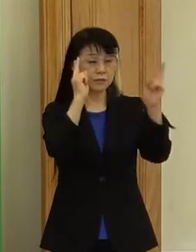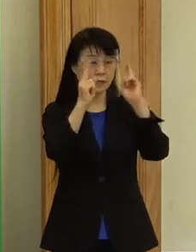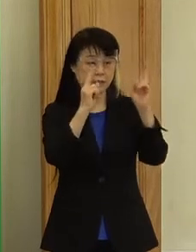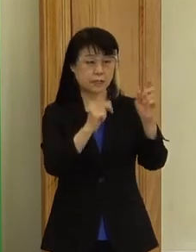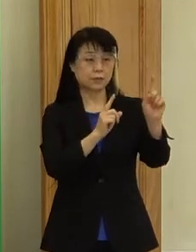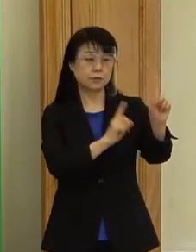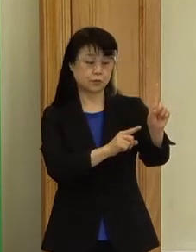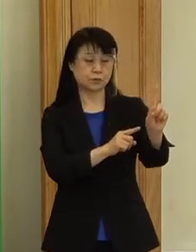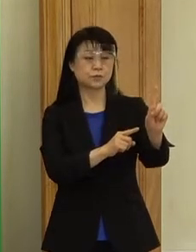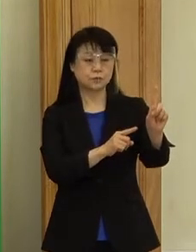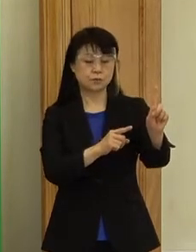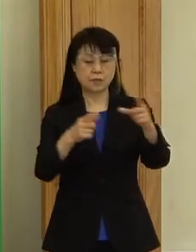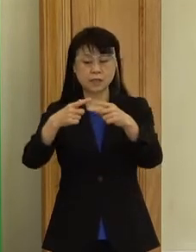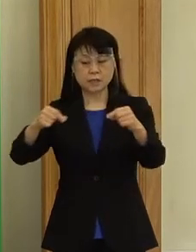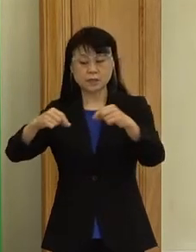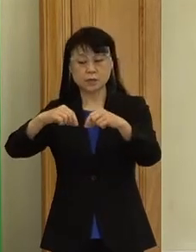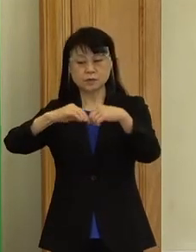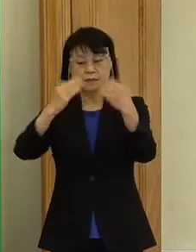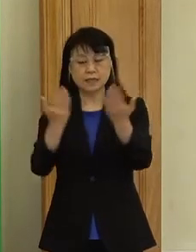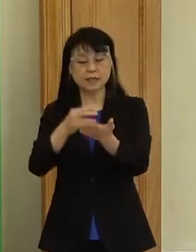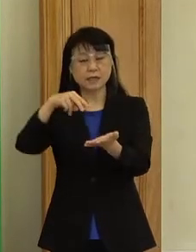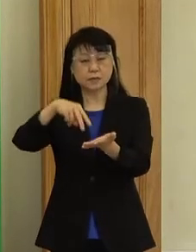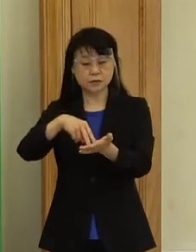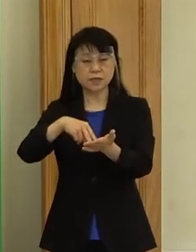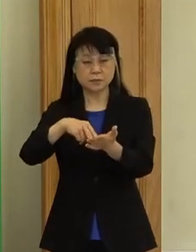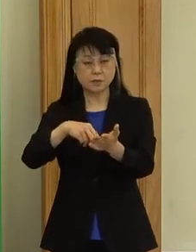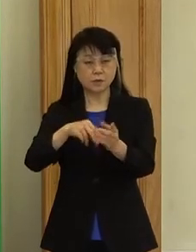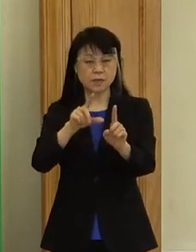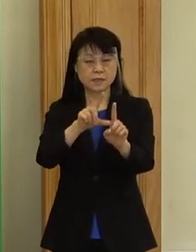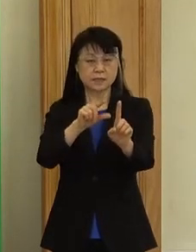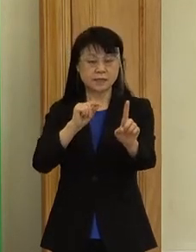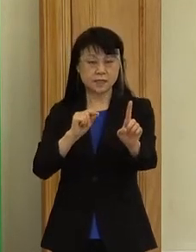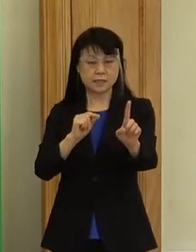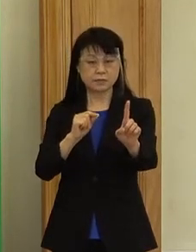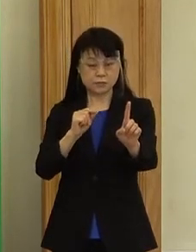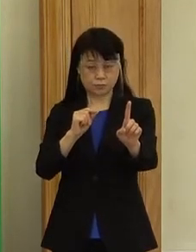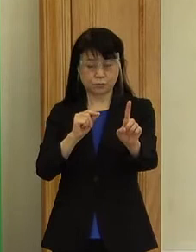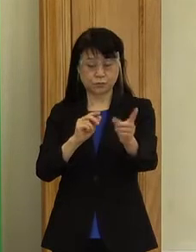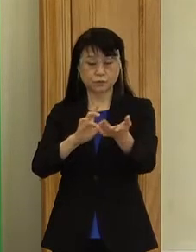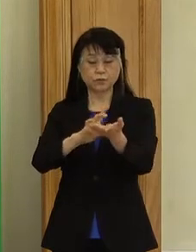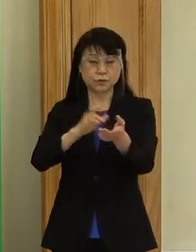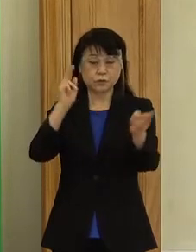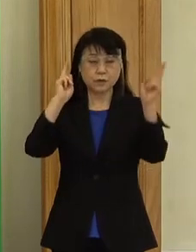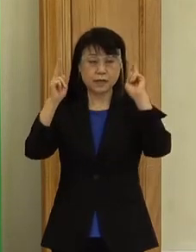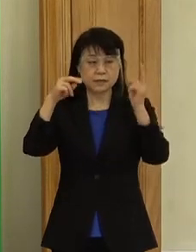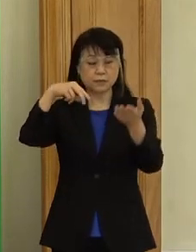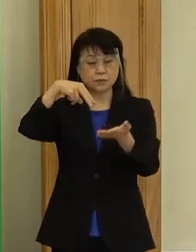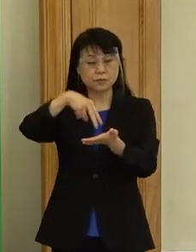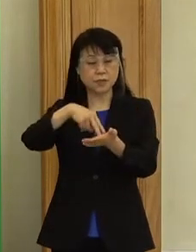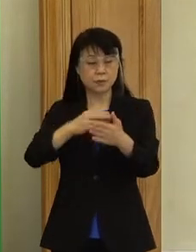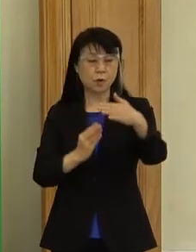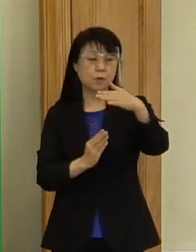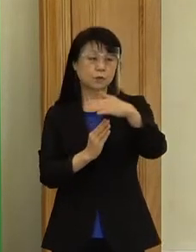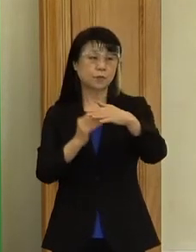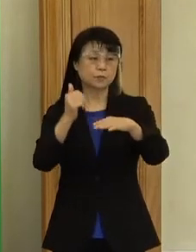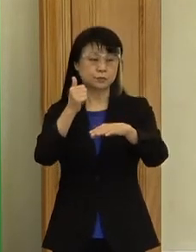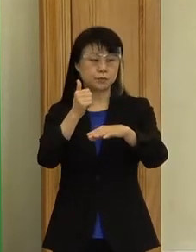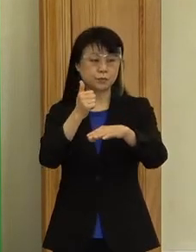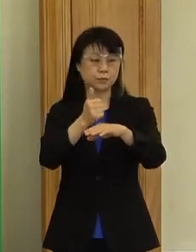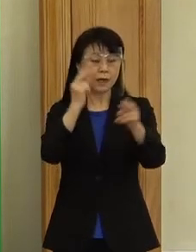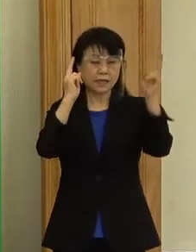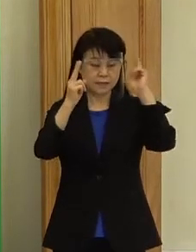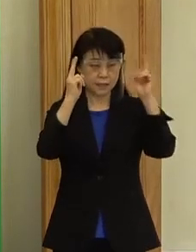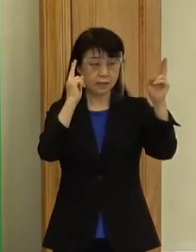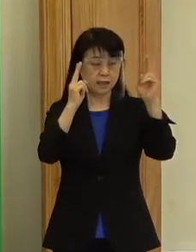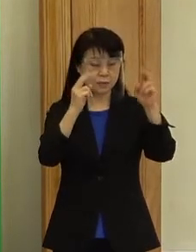本全体としてもジェネリック医薬品のメーカーとしてはトップの会社の経営再建に関わることですので、まあ、もちろ